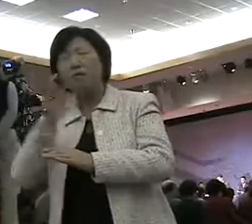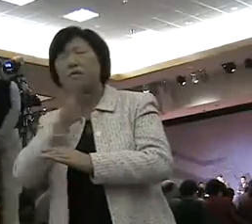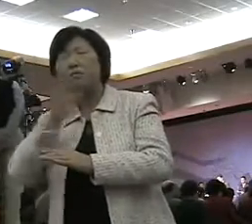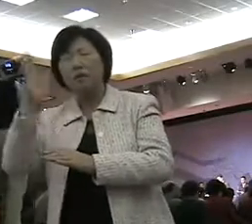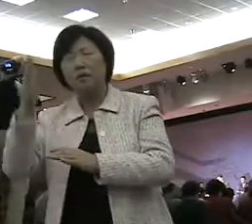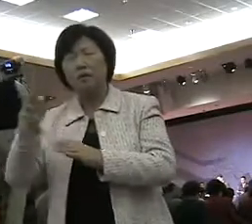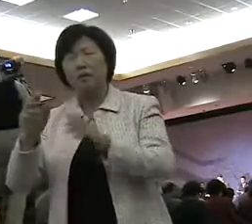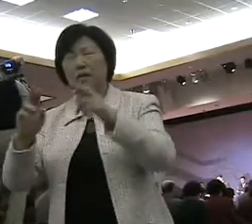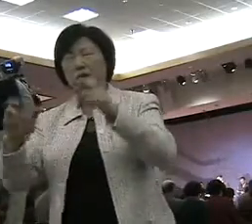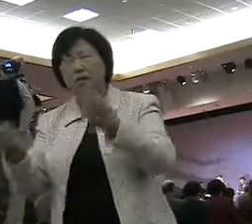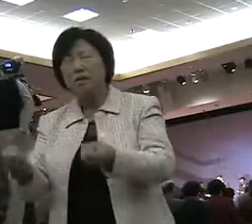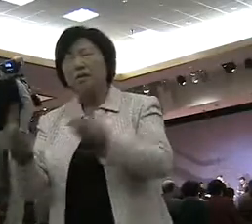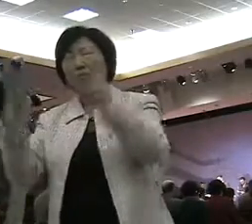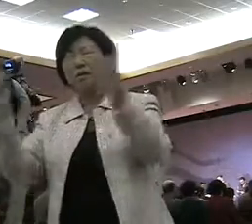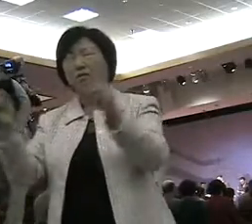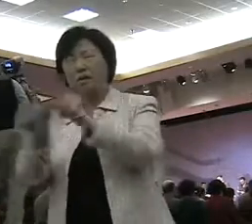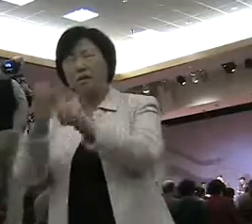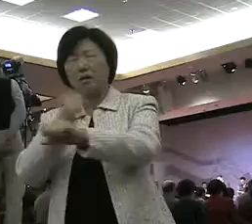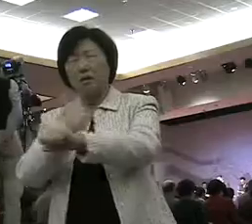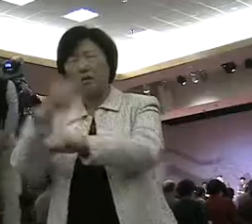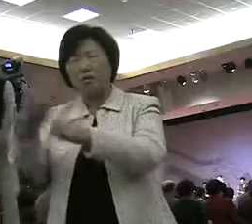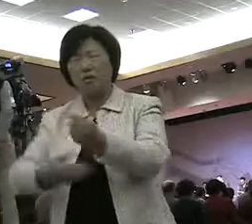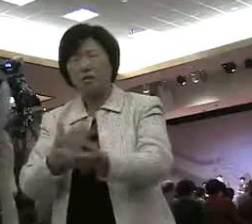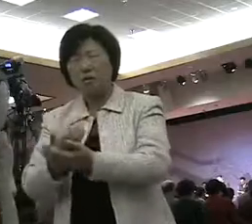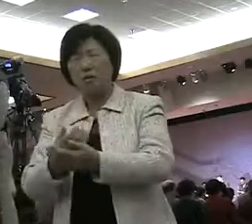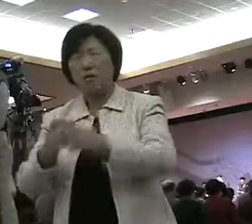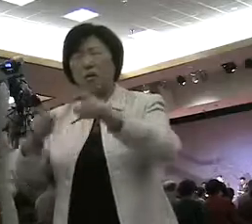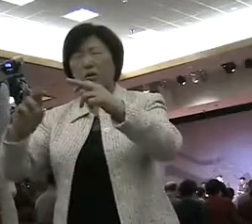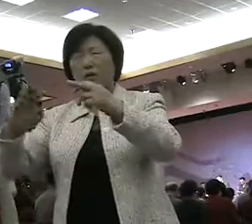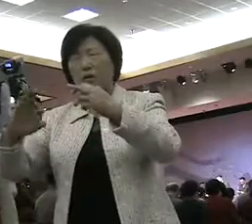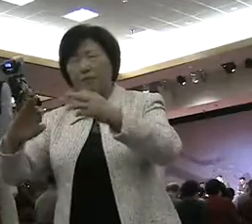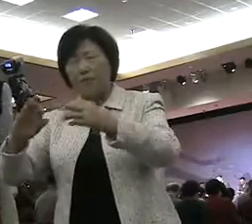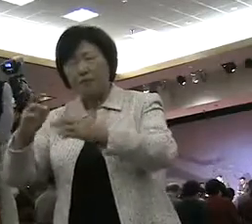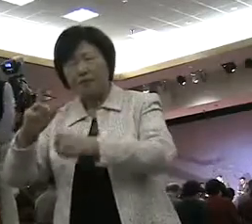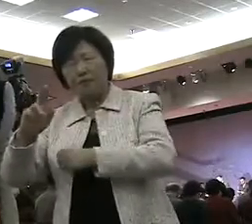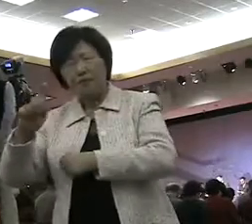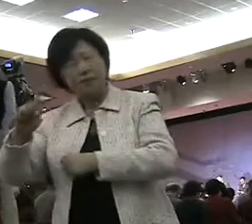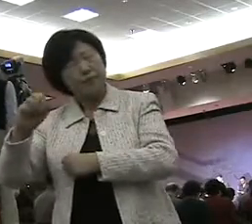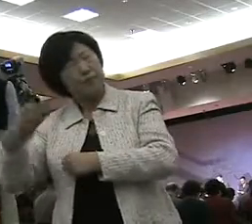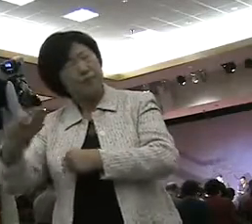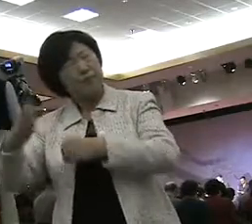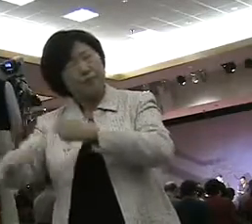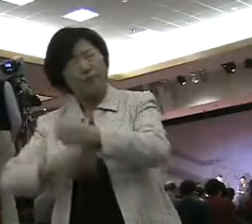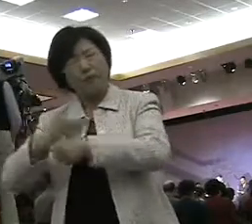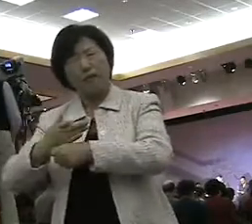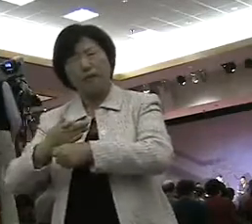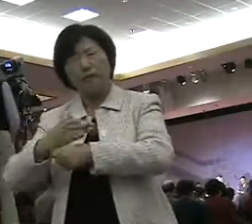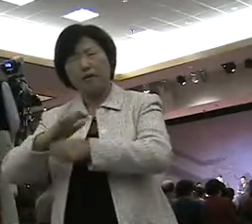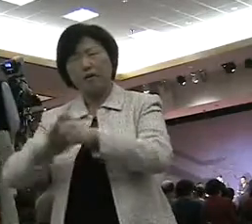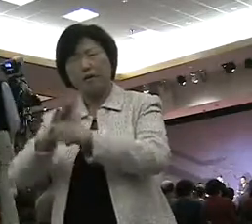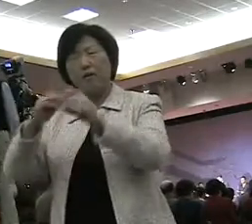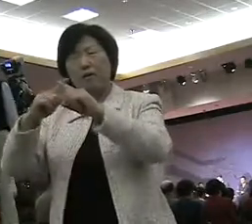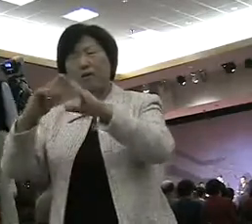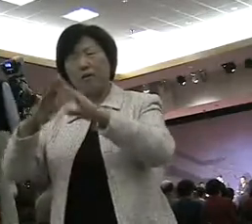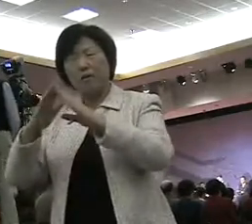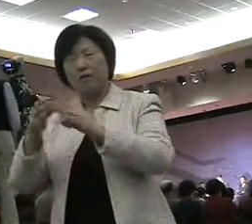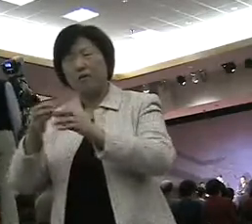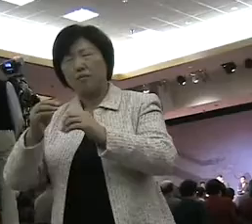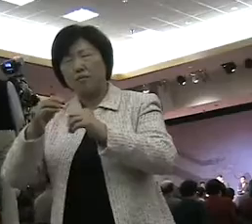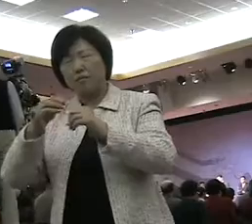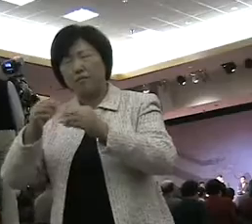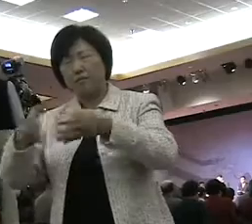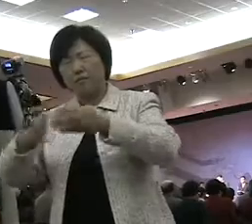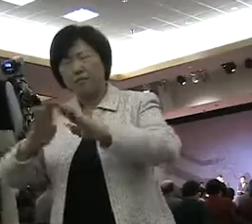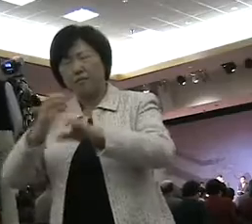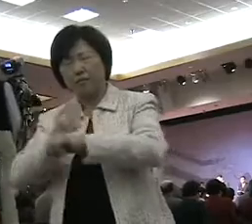참된 성탄을 맞이하게 하옵소서. 지난 19년 동안 남가주 사랑의 교회를 축복해 주시고 주님의 교회에 김승우 목사님을